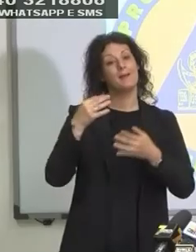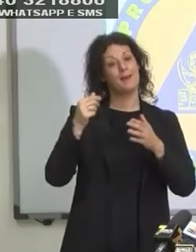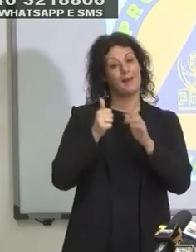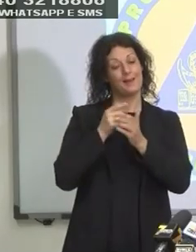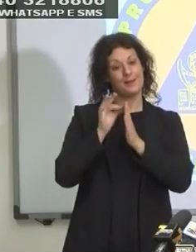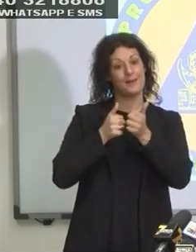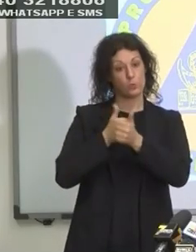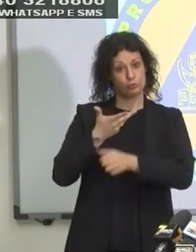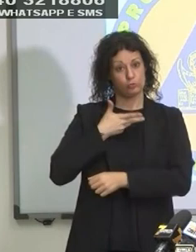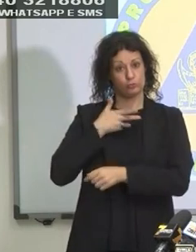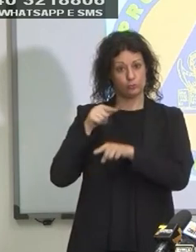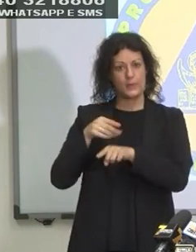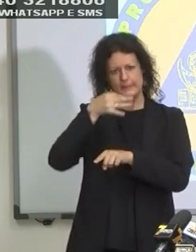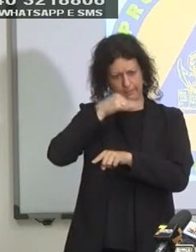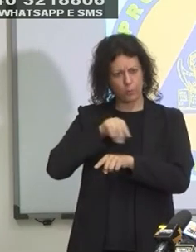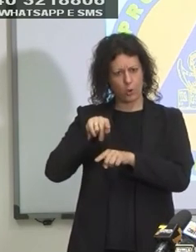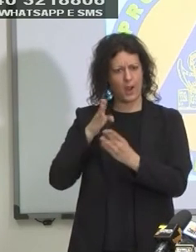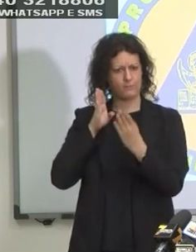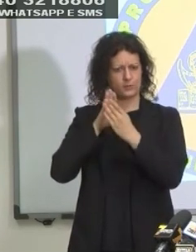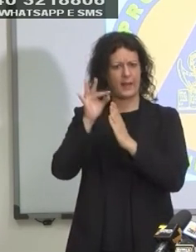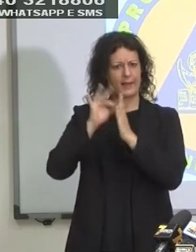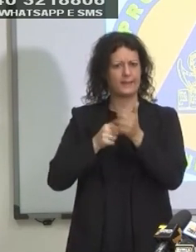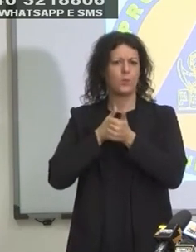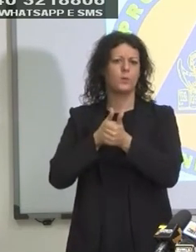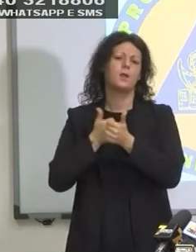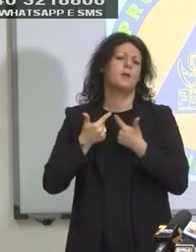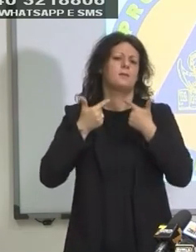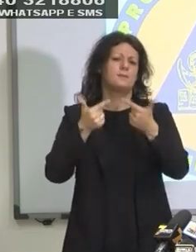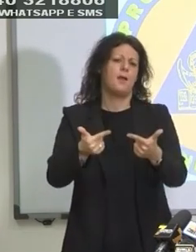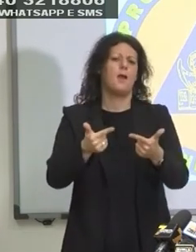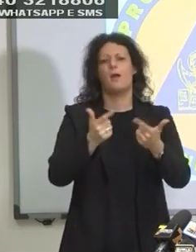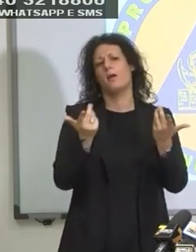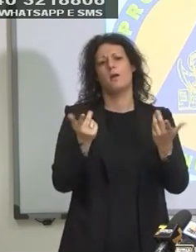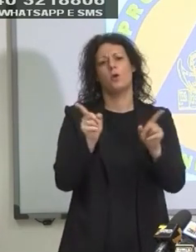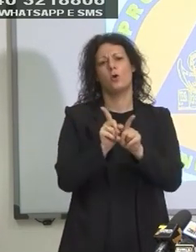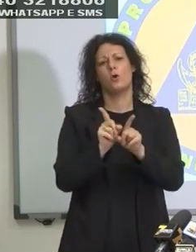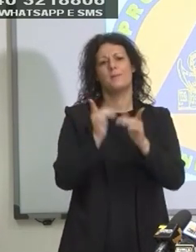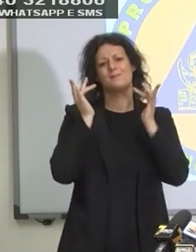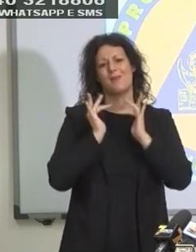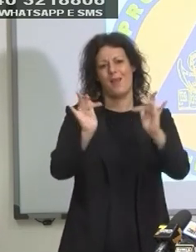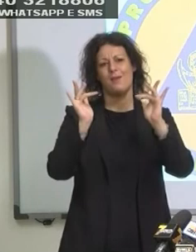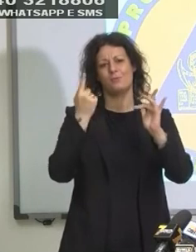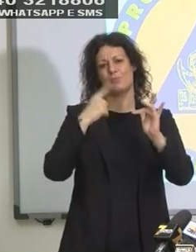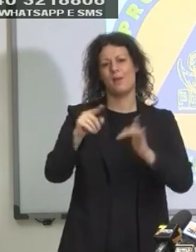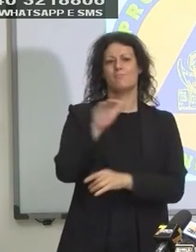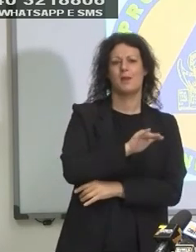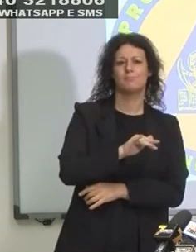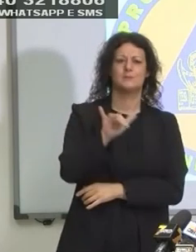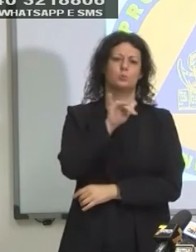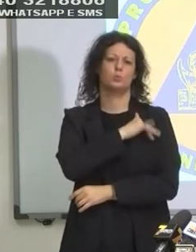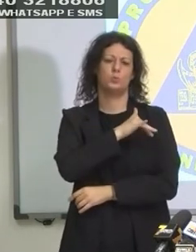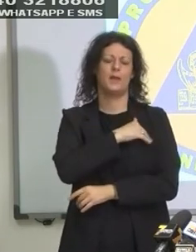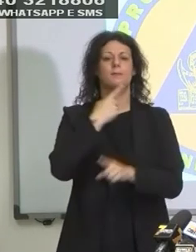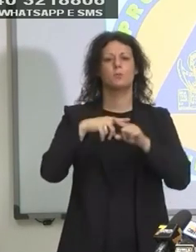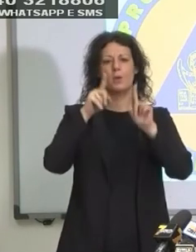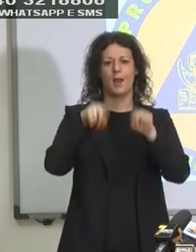Sono linee guida affrontabili, sono linee guida che semplificano molto la vita dei bimbi, degli studenti e ovviamente di tutti gli